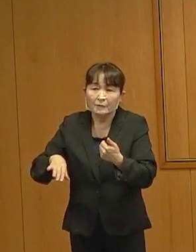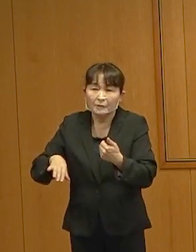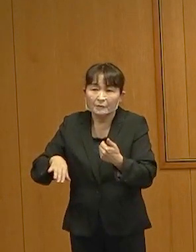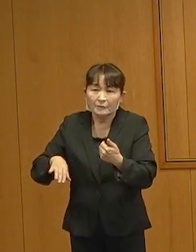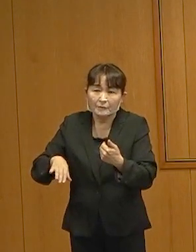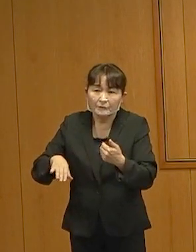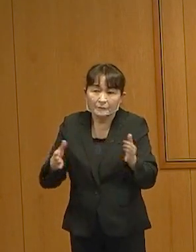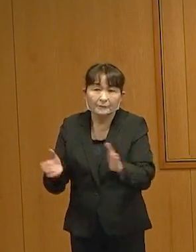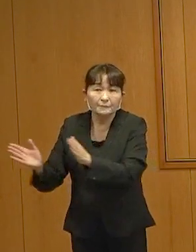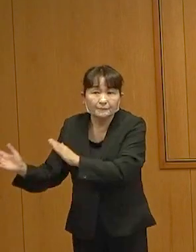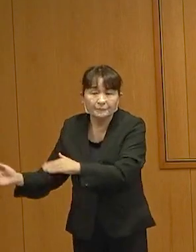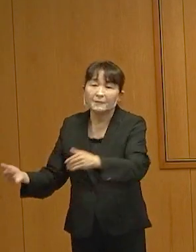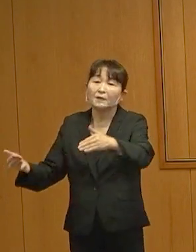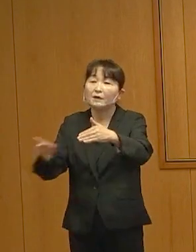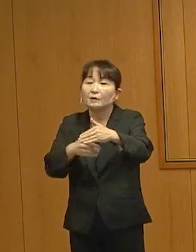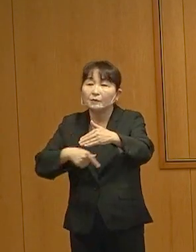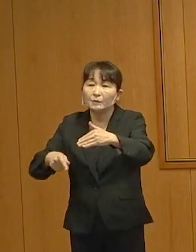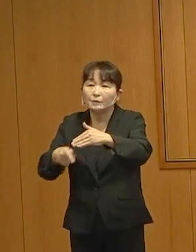土砂崩れの関連で、